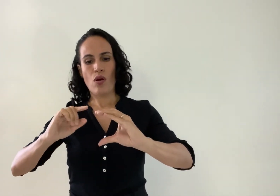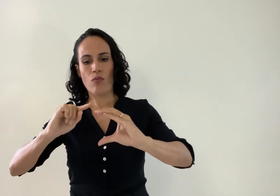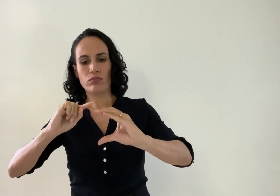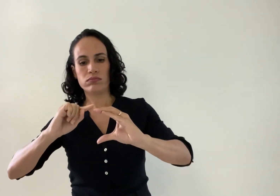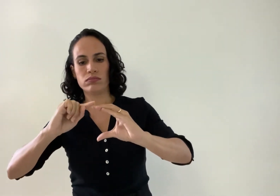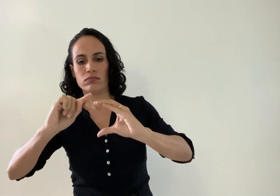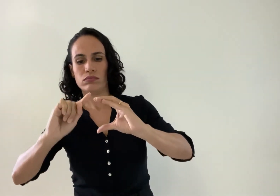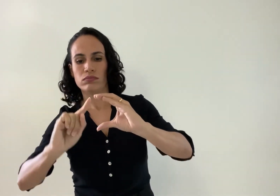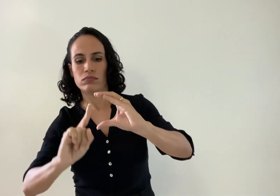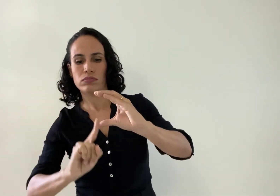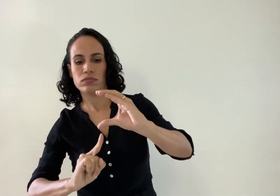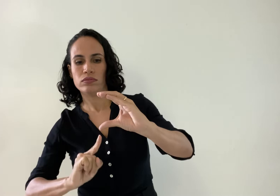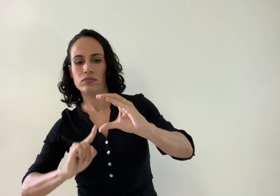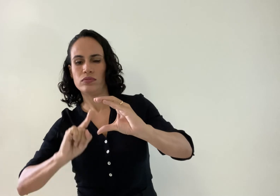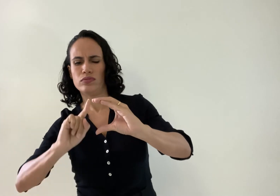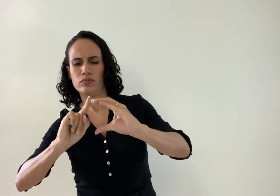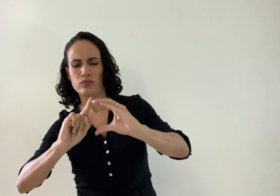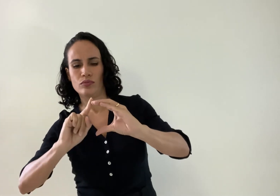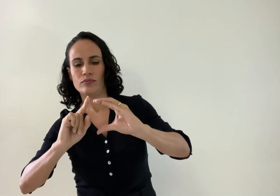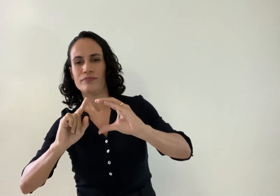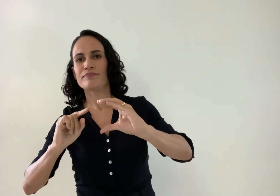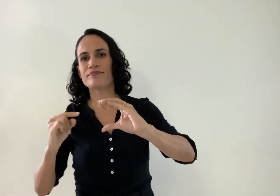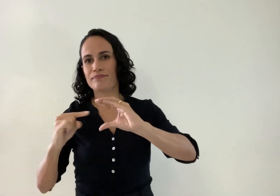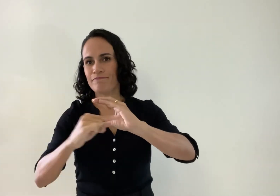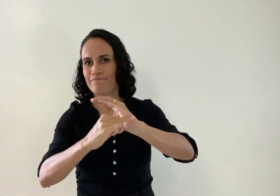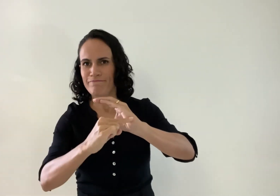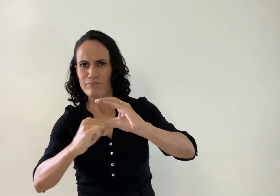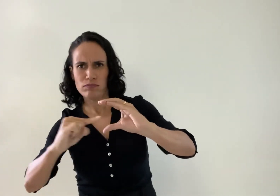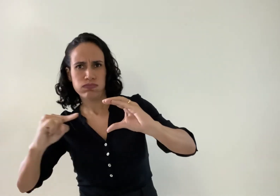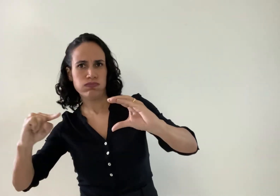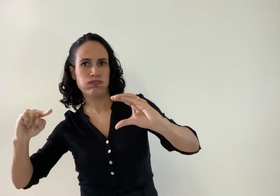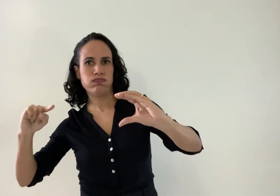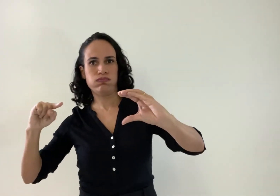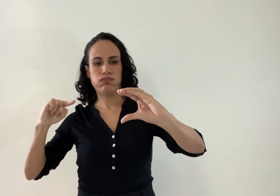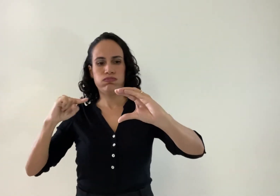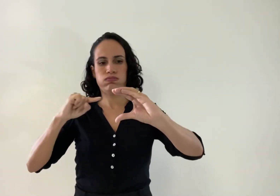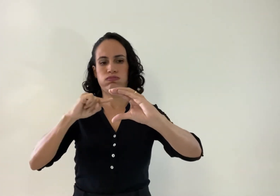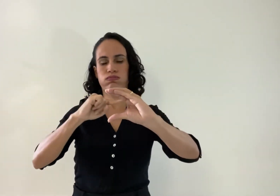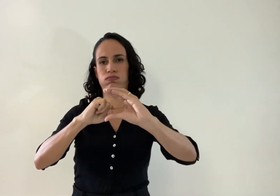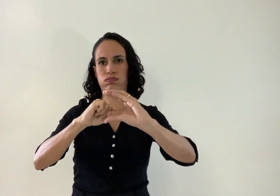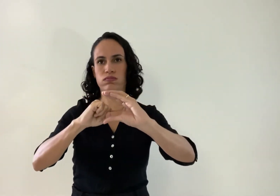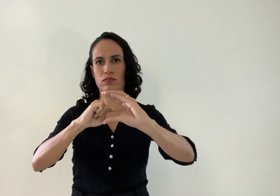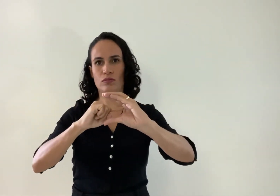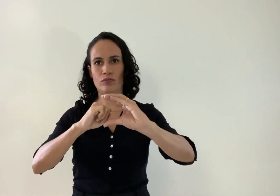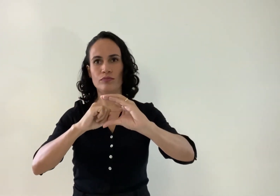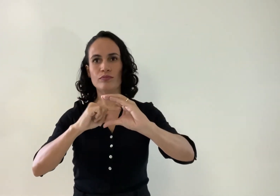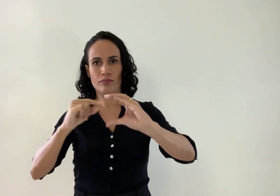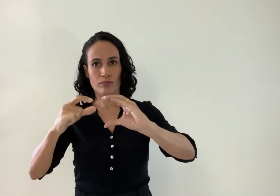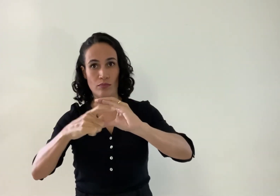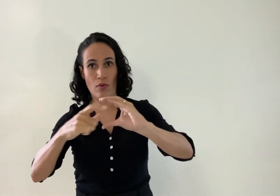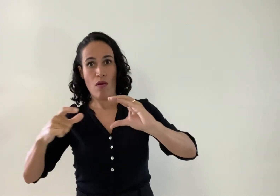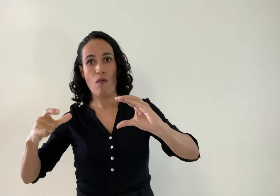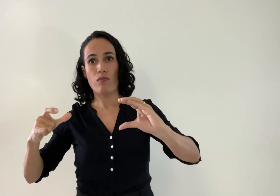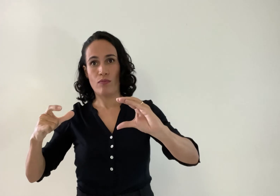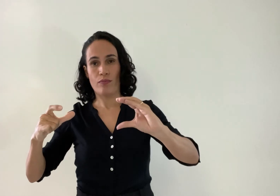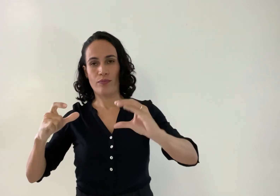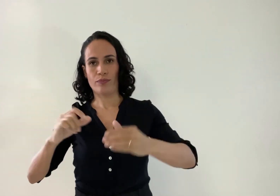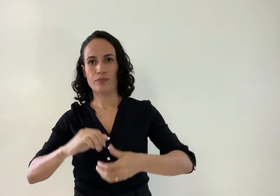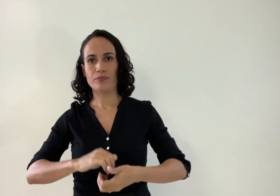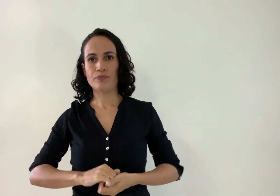de Greenwich e a linha de Data. Se nós fizermos a volta na Terra pelos polos norte e sul, nós teremos uma distância um